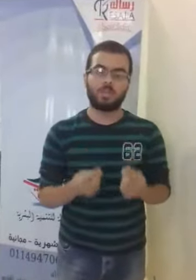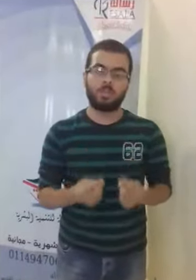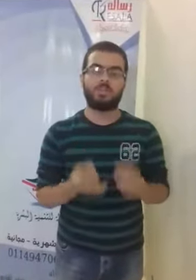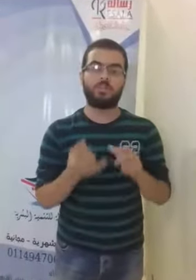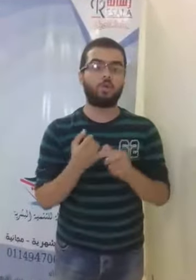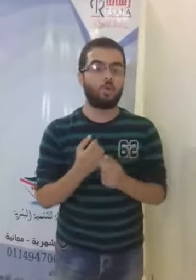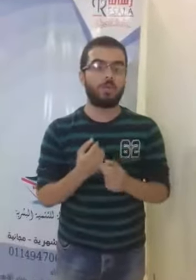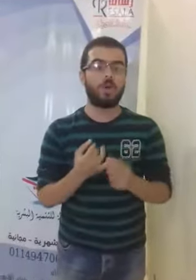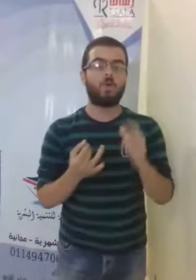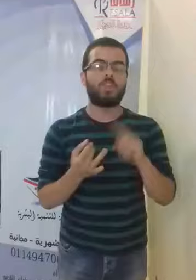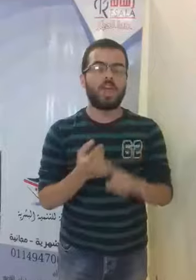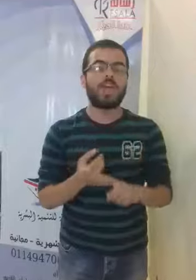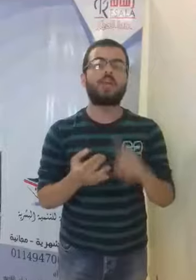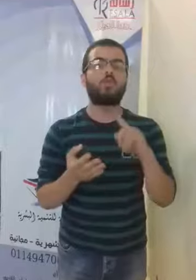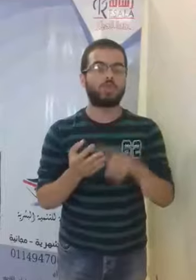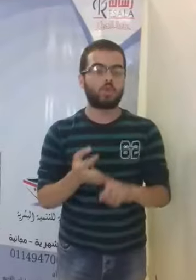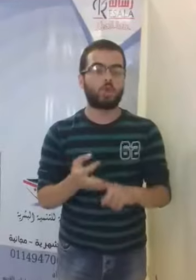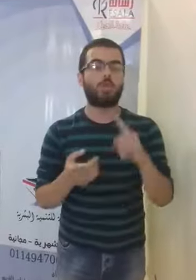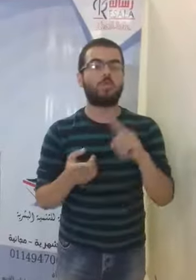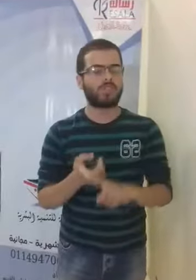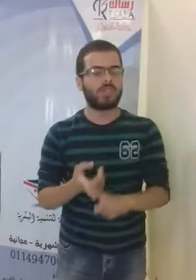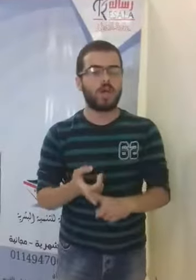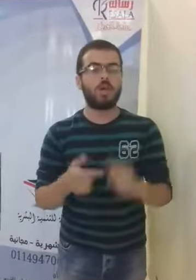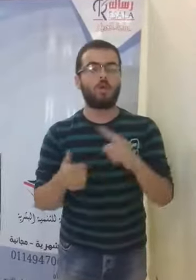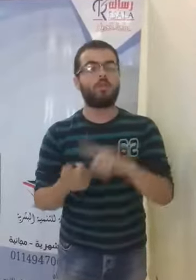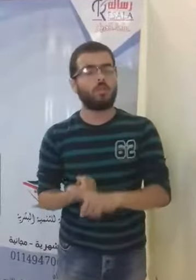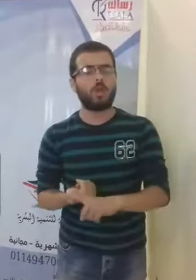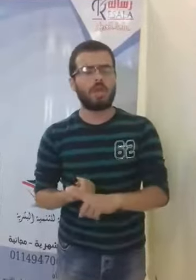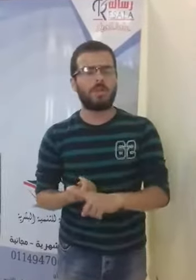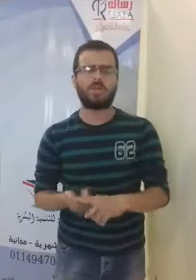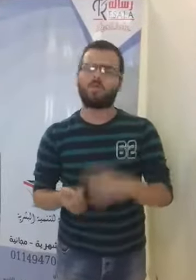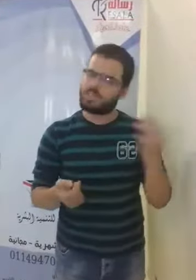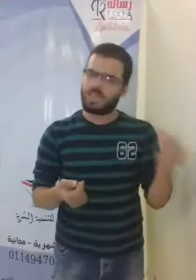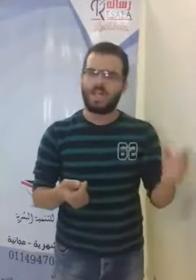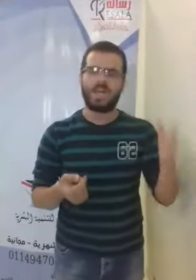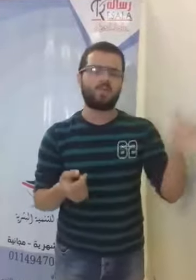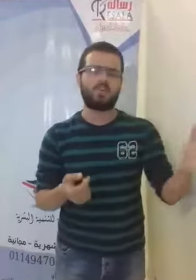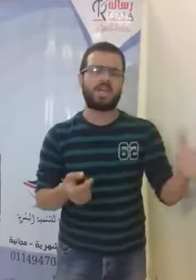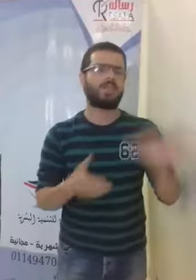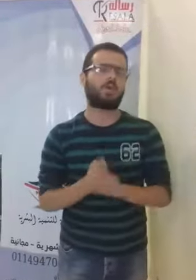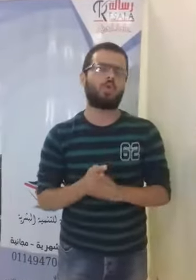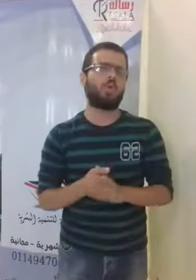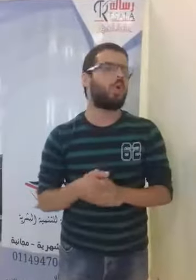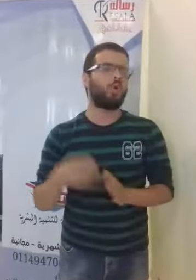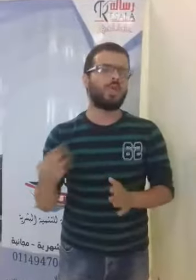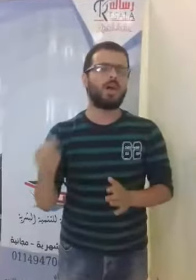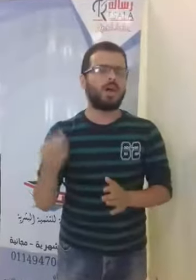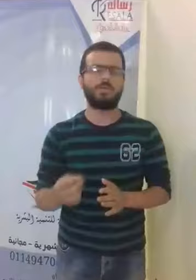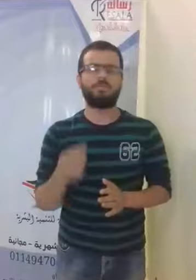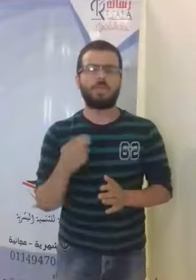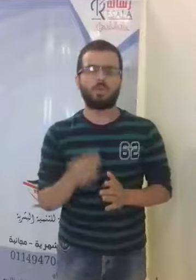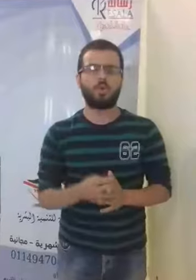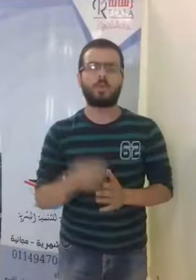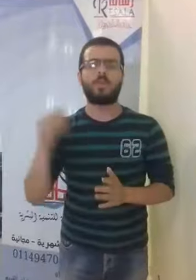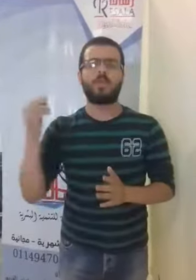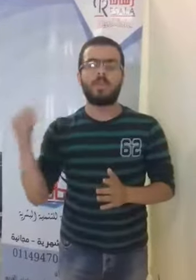في النوم وفي الأكل وفي الشرب وفي الصلاة وفي المكالمات وفي السرحان وفي الكلام ده كله، وده غالبا بيكون من